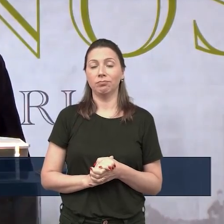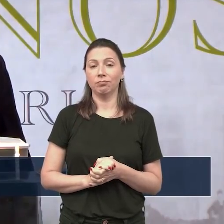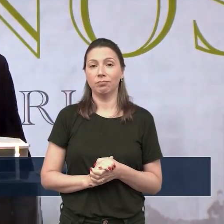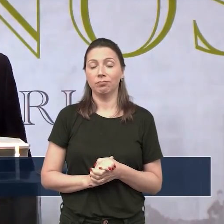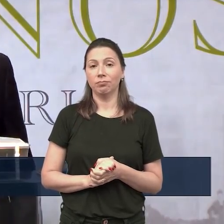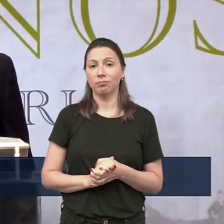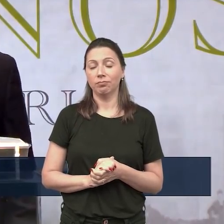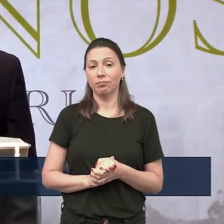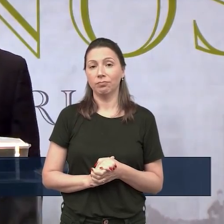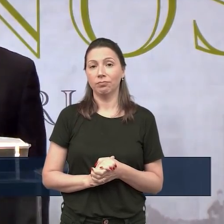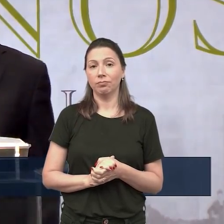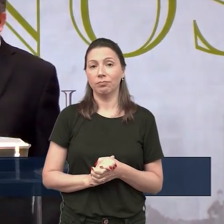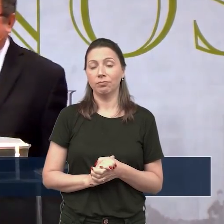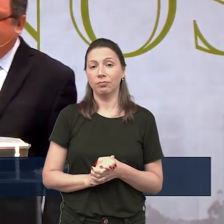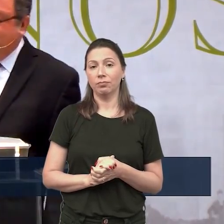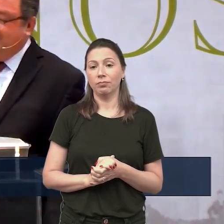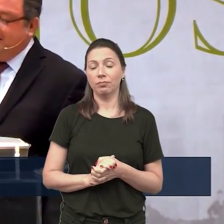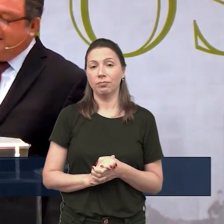Né?